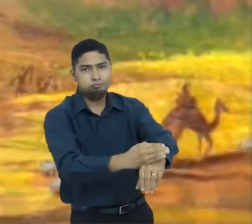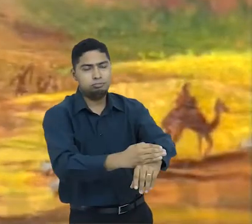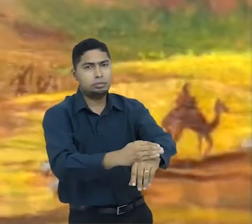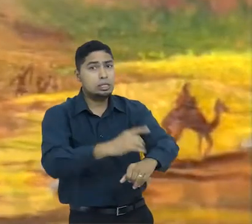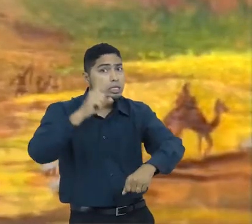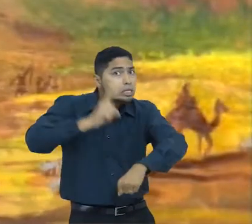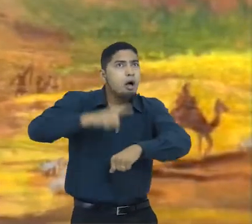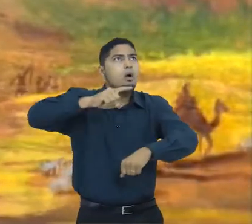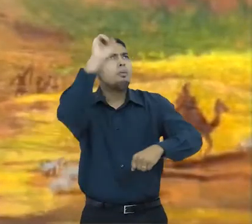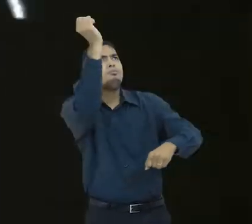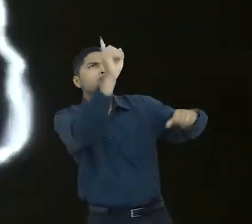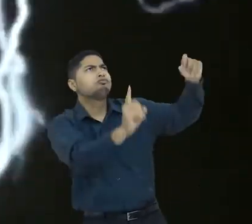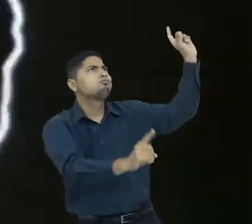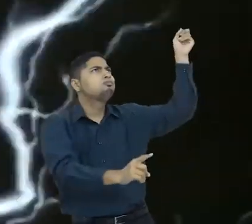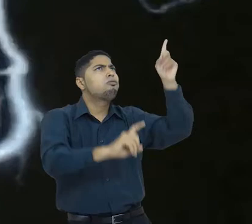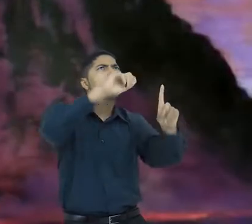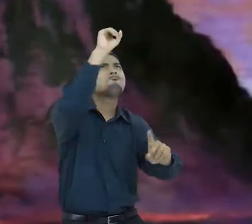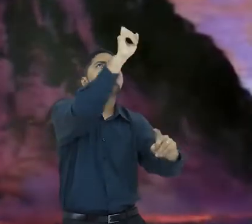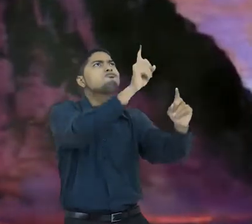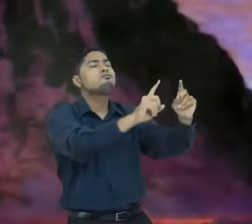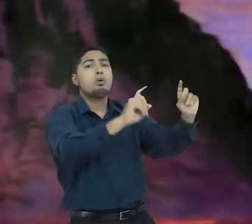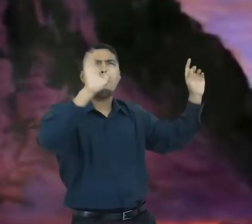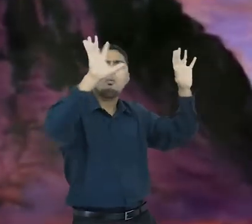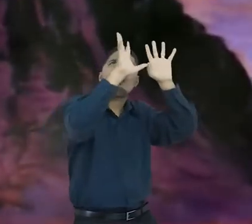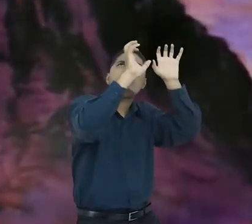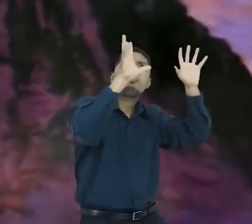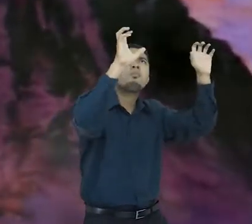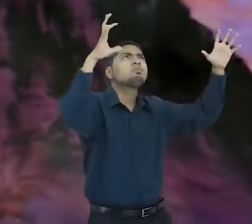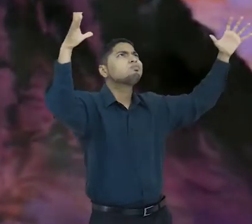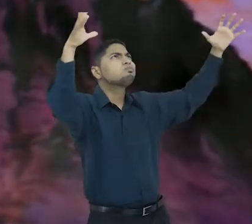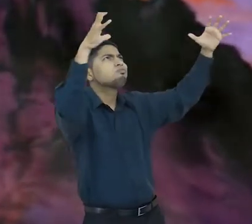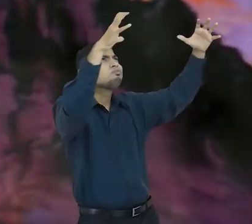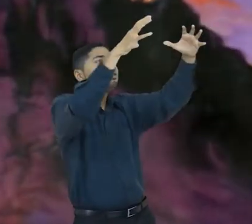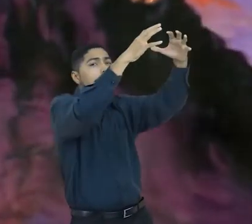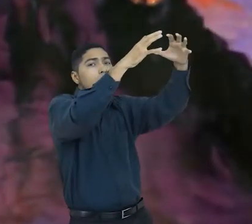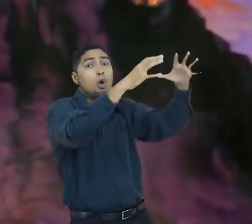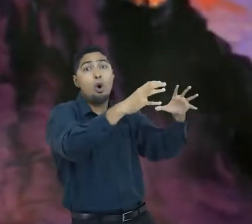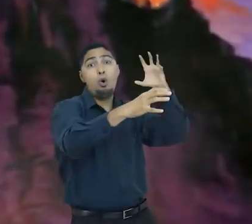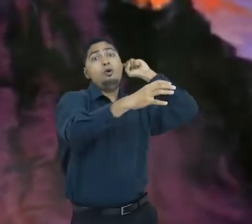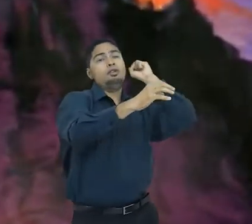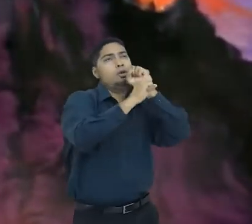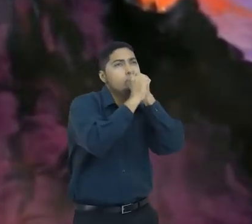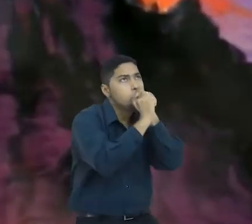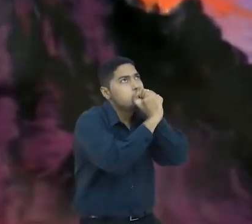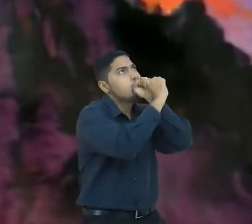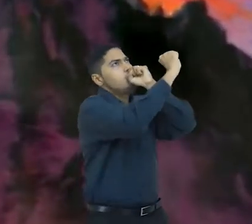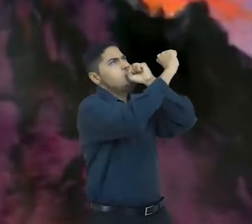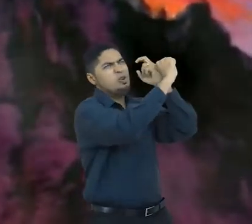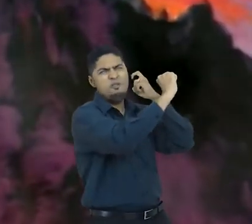no deserto do Sinai. De repente, houve trovões e relâmpagos no monte. Uma nuvem espessa apareceu e ouviu-se o som